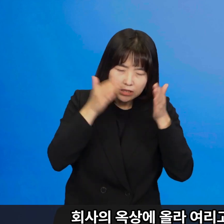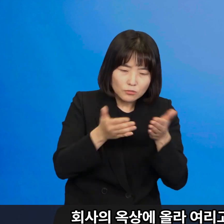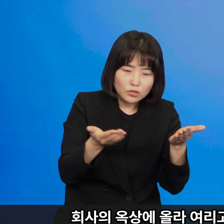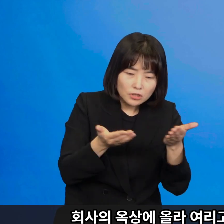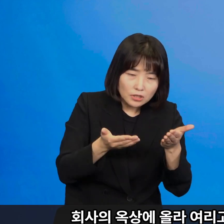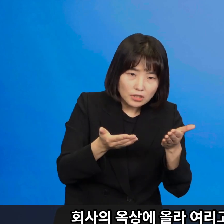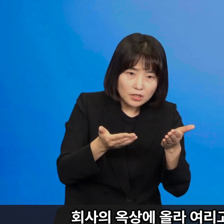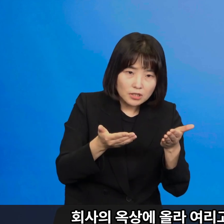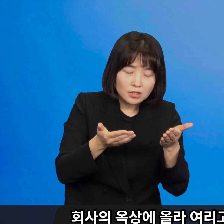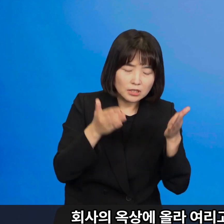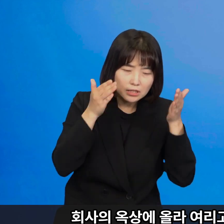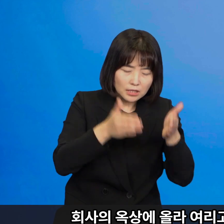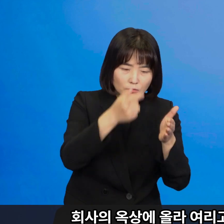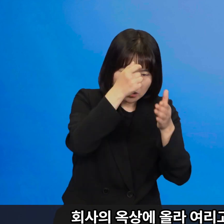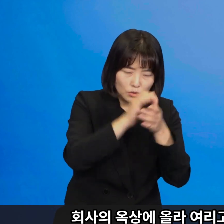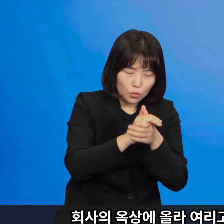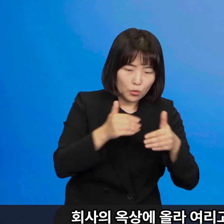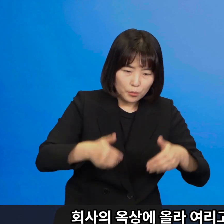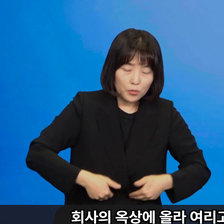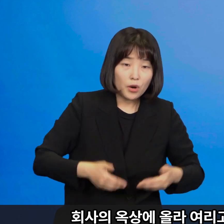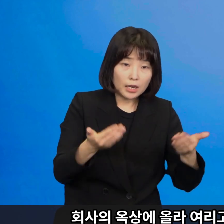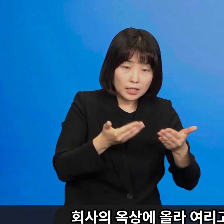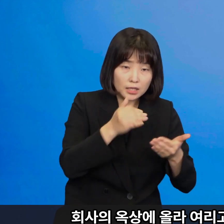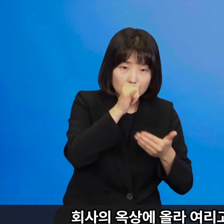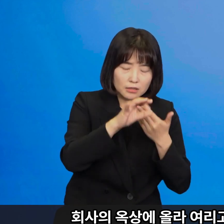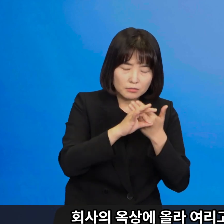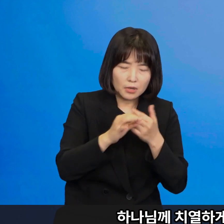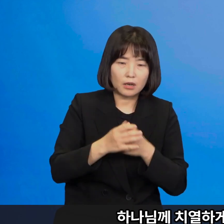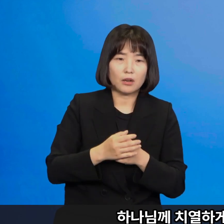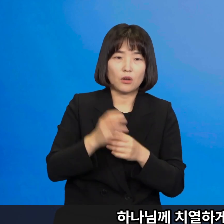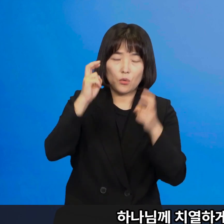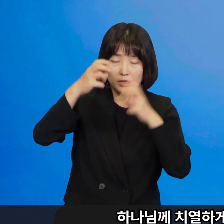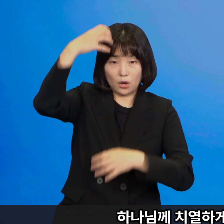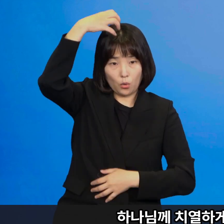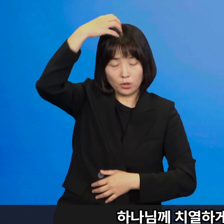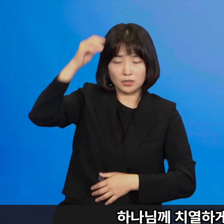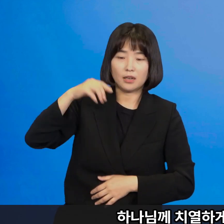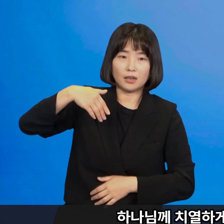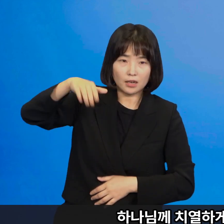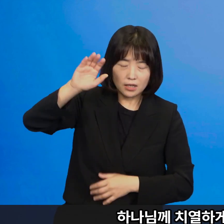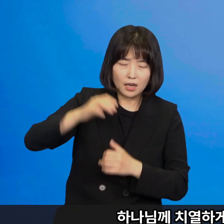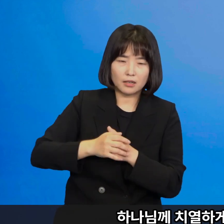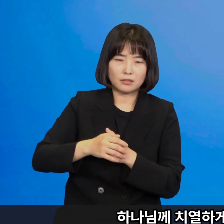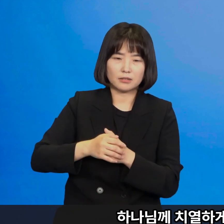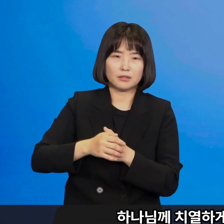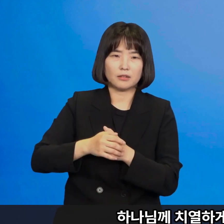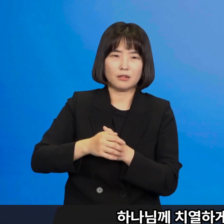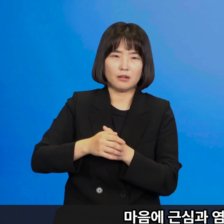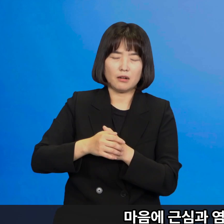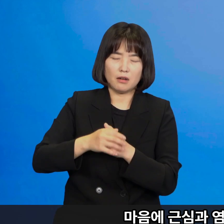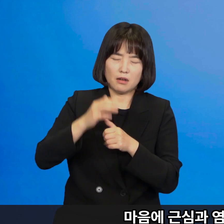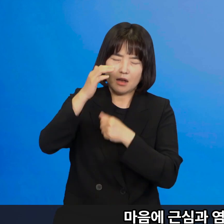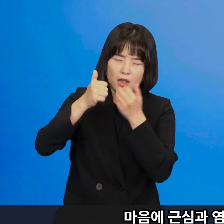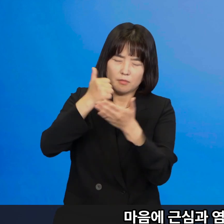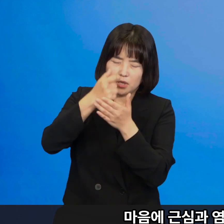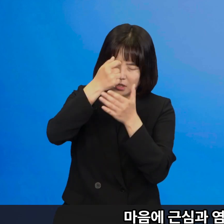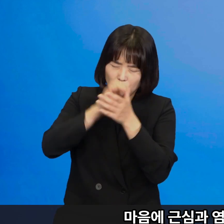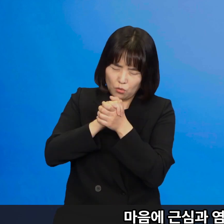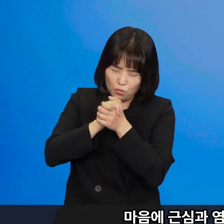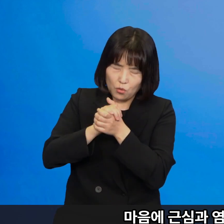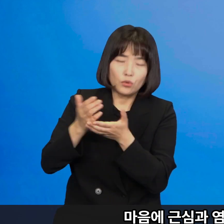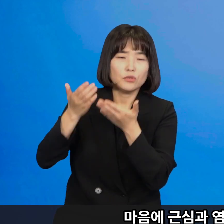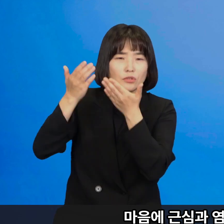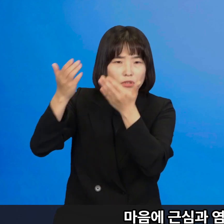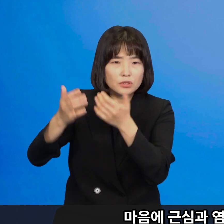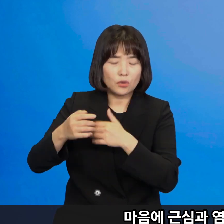회사의 옥상에 올라 여리고성을 돌듯 7바퀴를 돌며 하나님께 치열하게 기도로 맡겨드리고 마음에 근심과